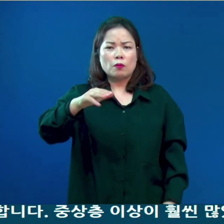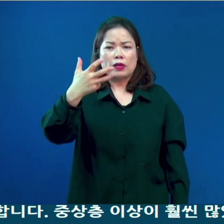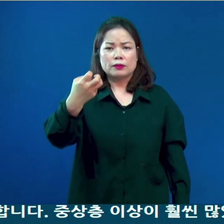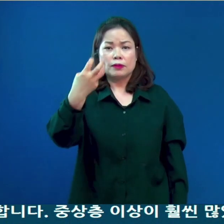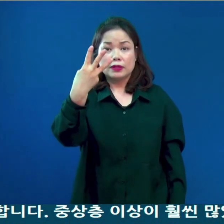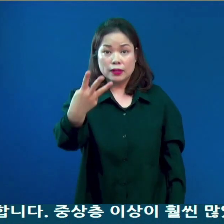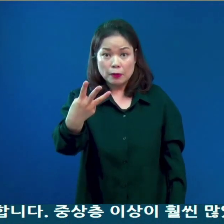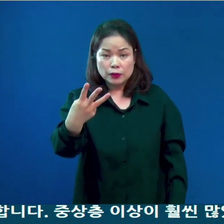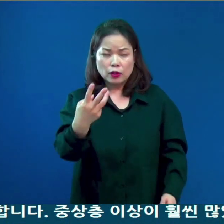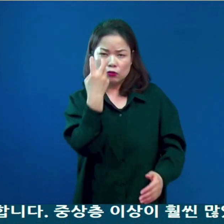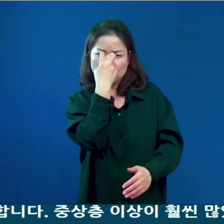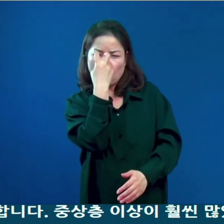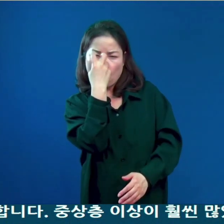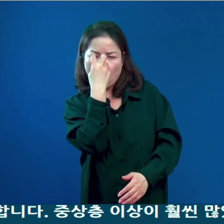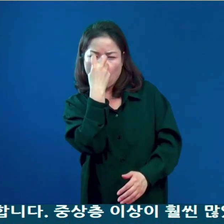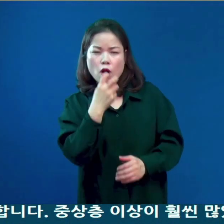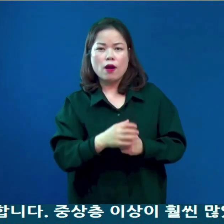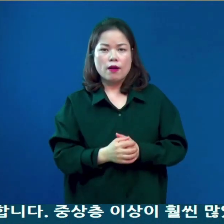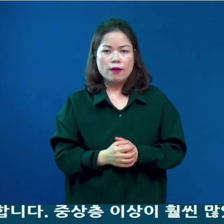1983년에 조사를 해보니까